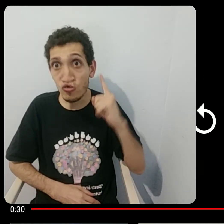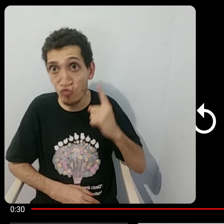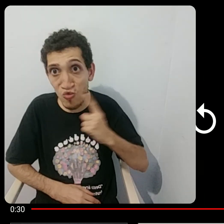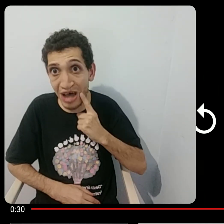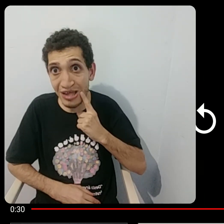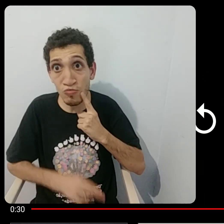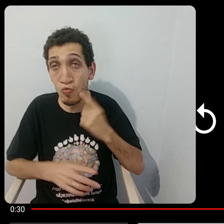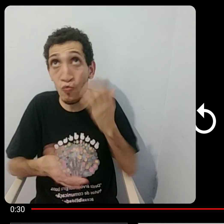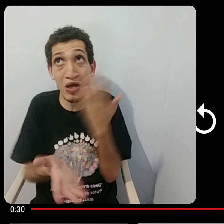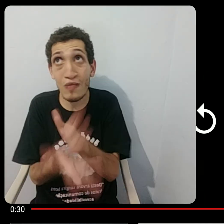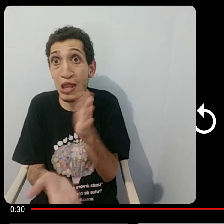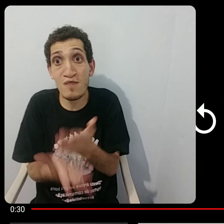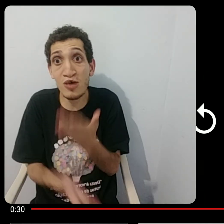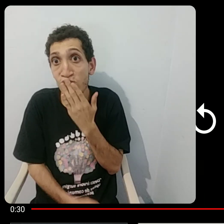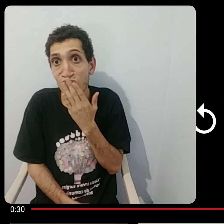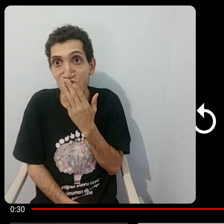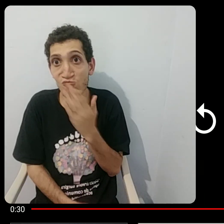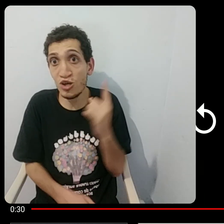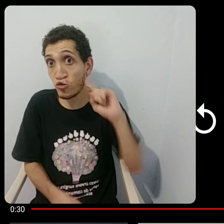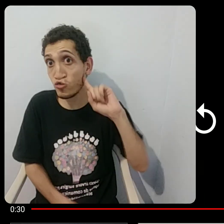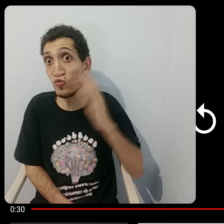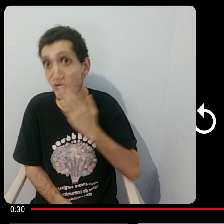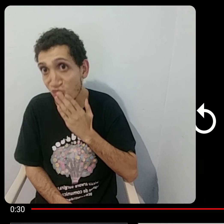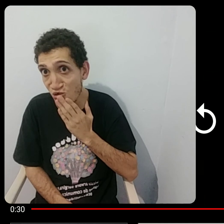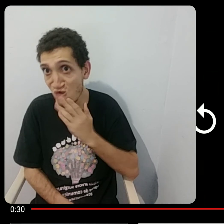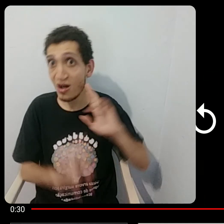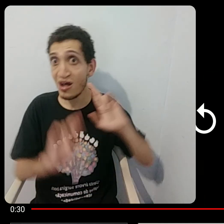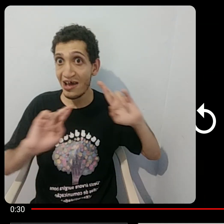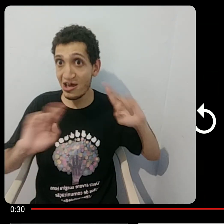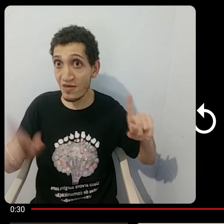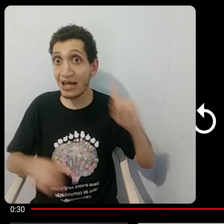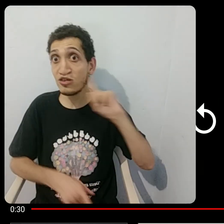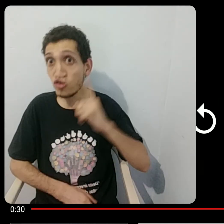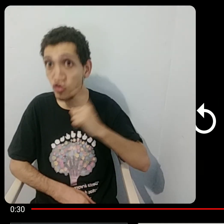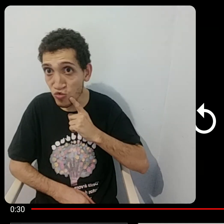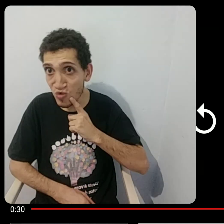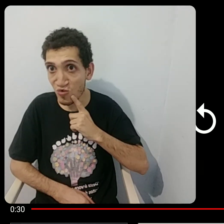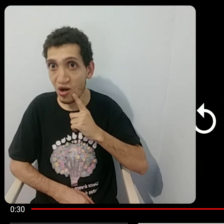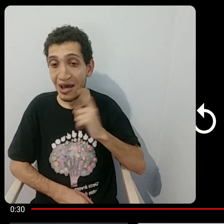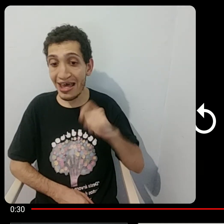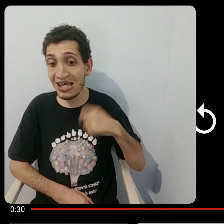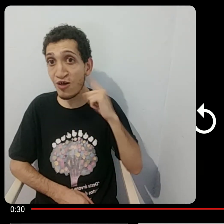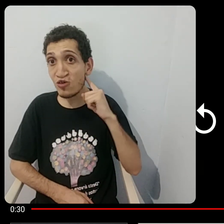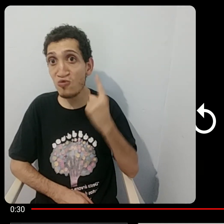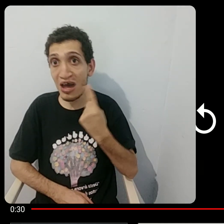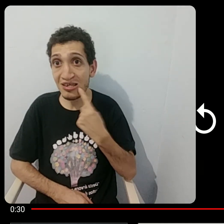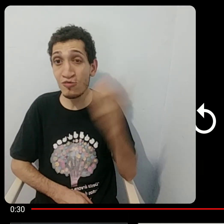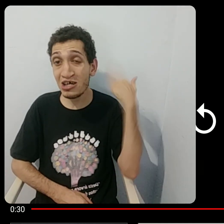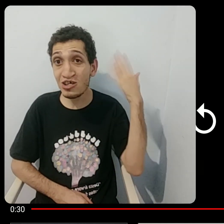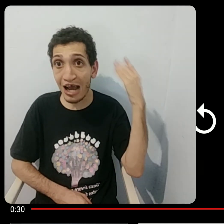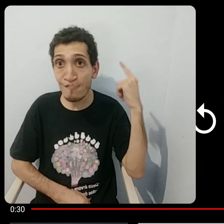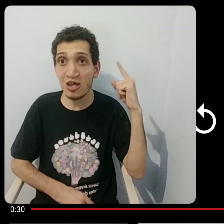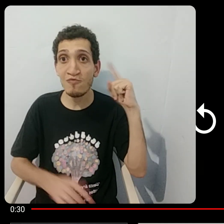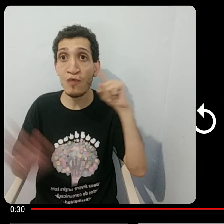surdo é assim, não tem nada a ver com mudo. Porque o surdo mudo é surdo. Esse nosso leste, porque antigamente, quando